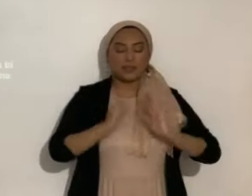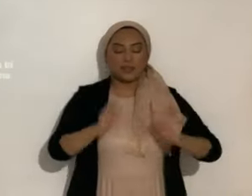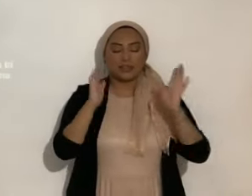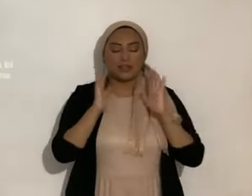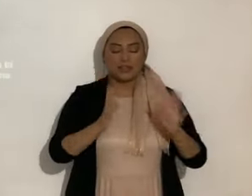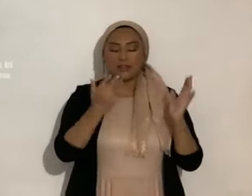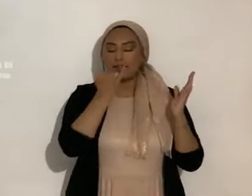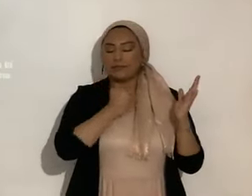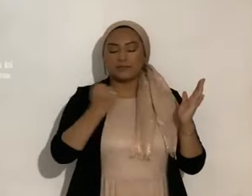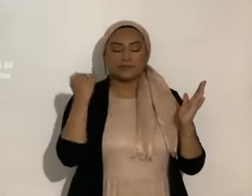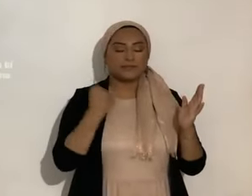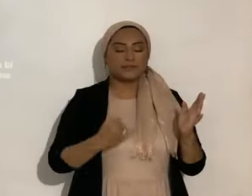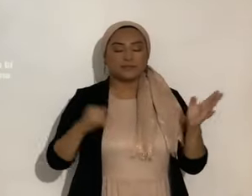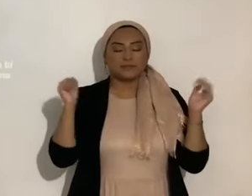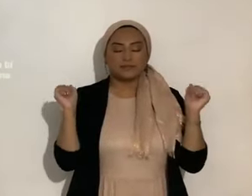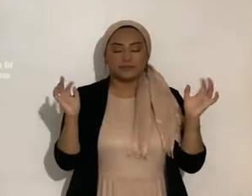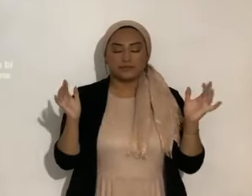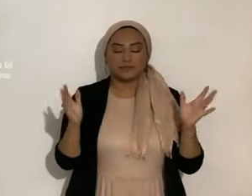Isma